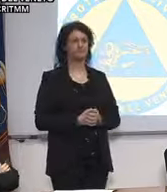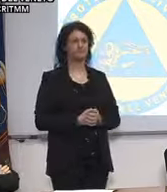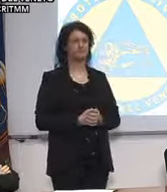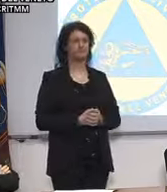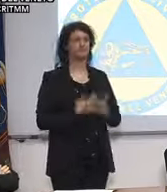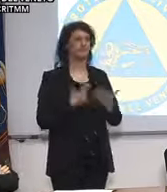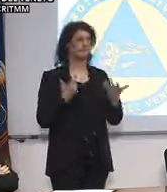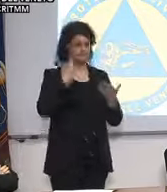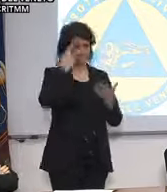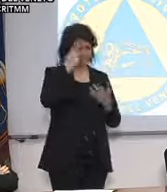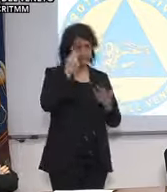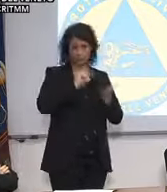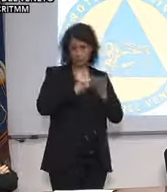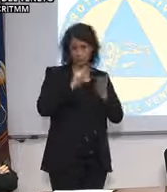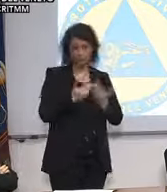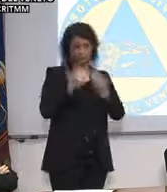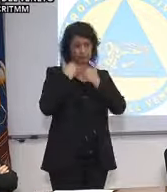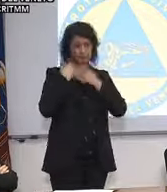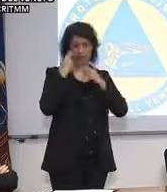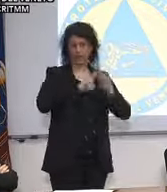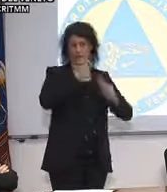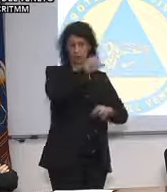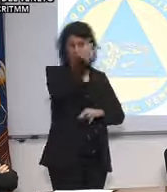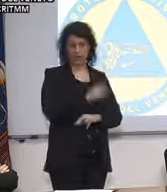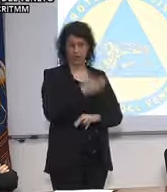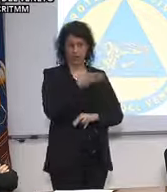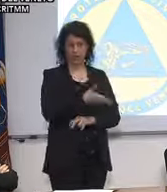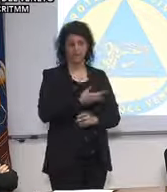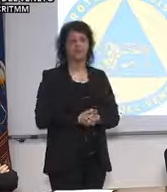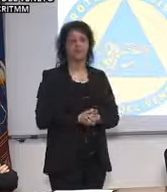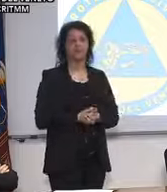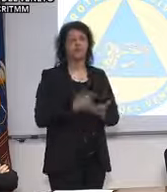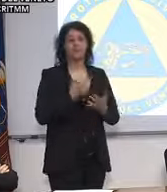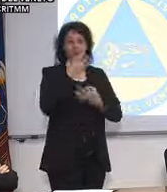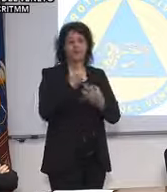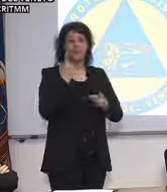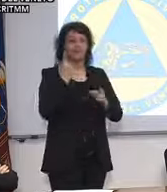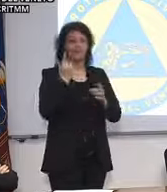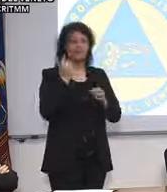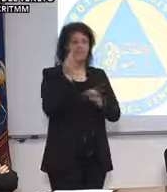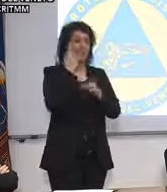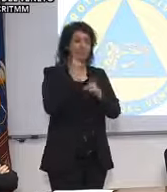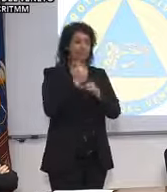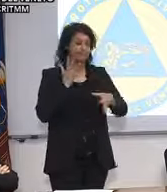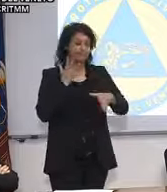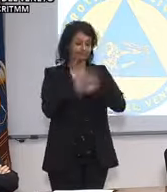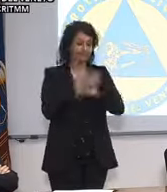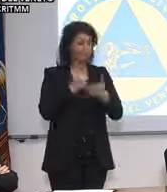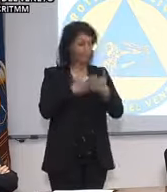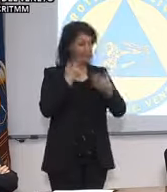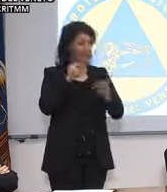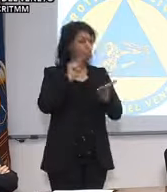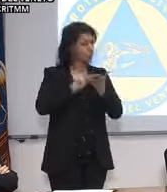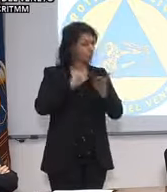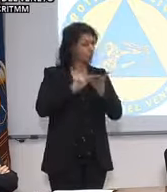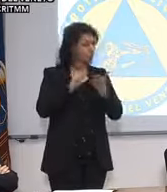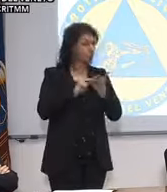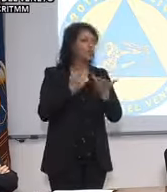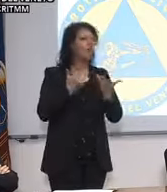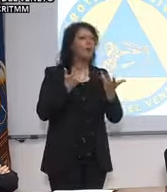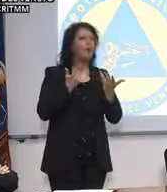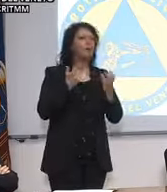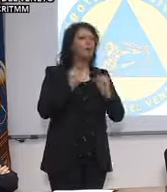di competenza nazionale, per cui se si decidesse di fare qualcosa di importante con le scuole, potremmo avere già buoni